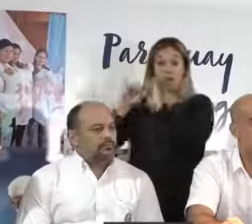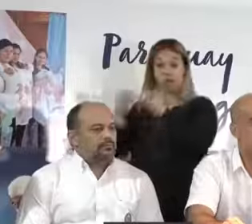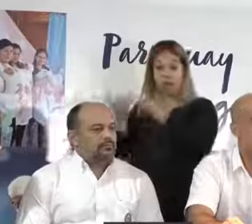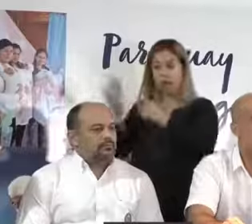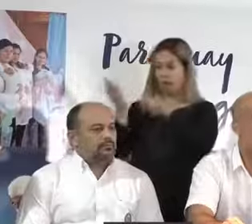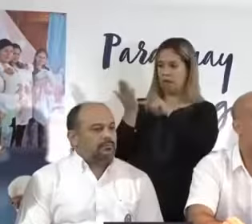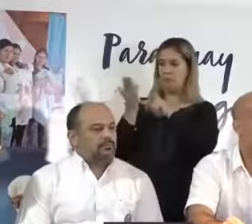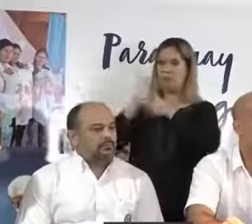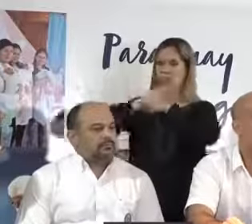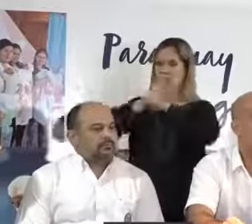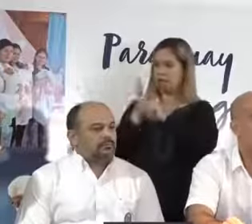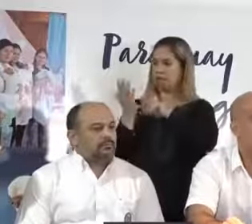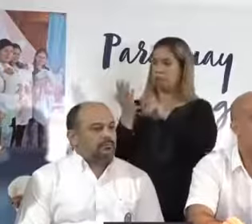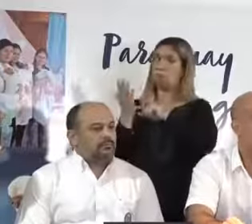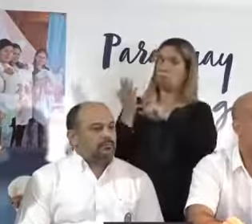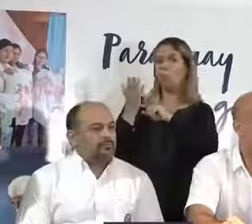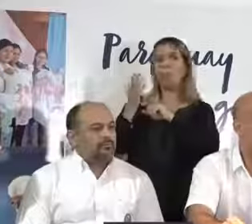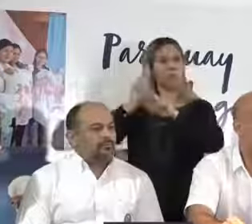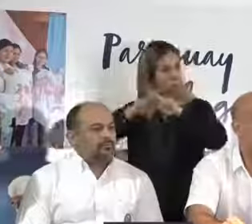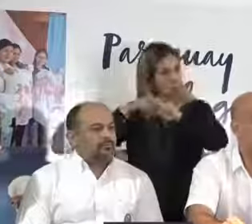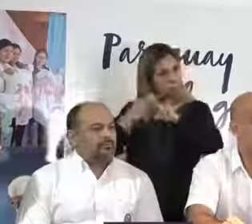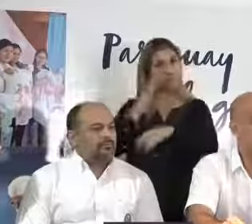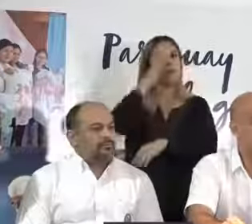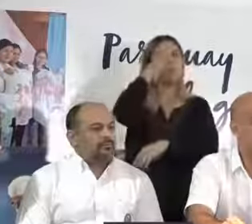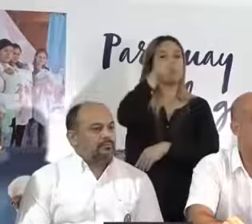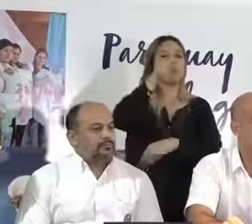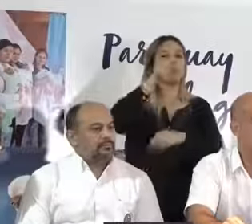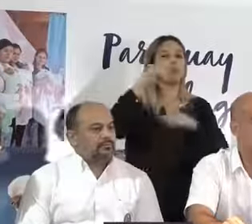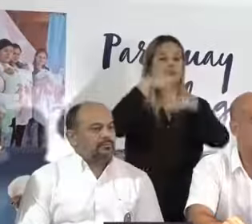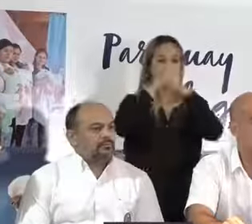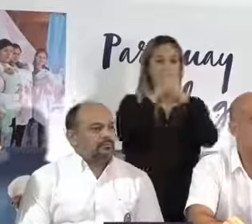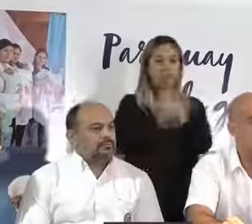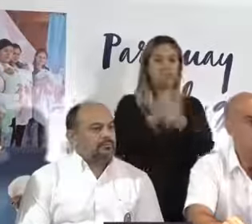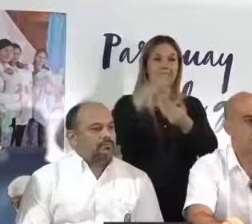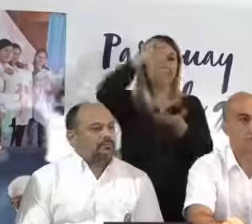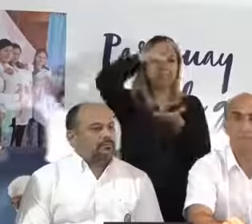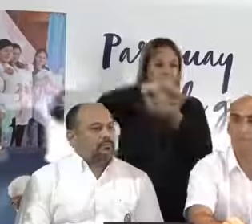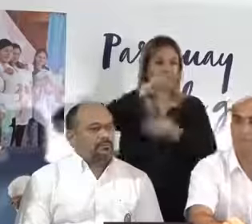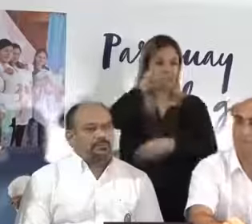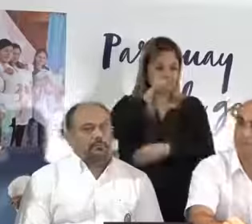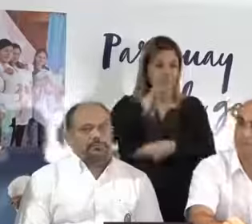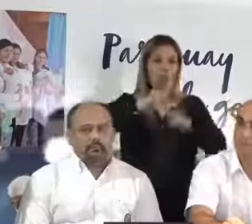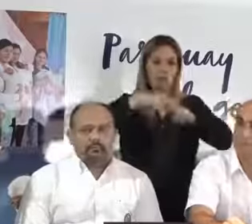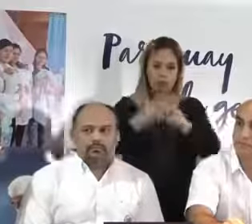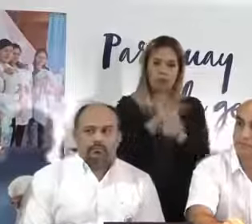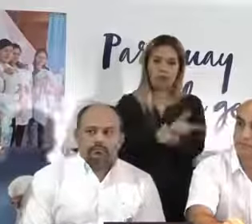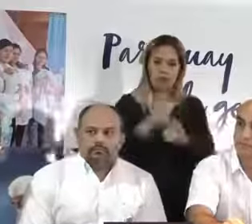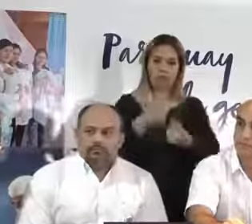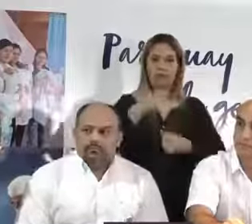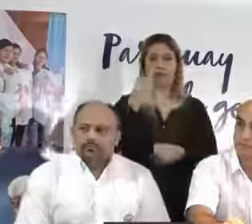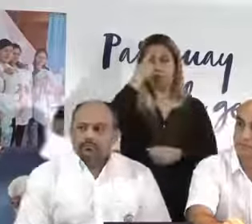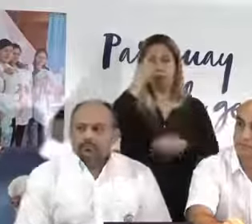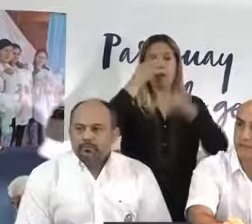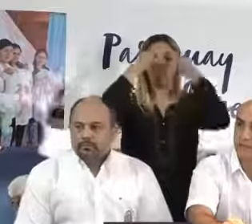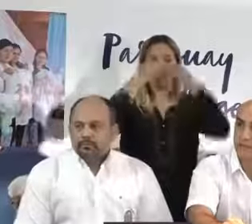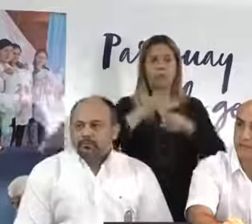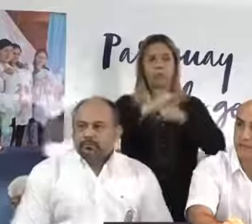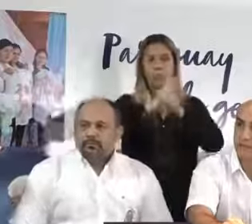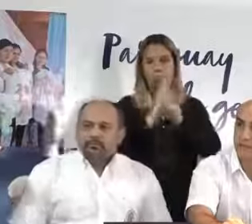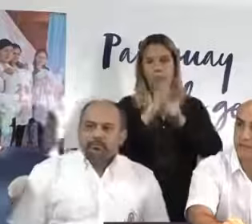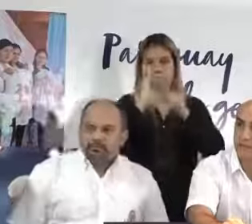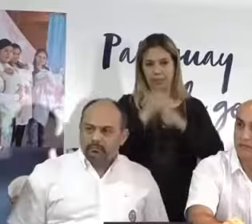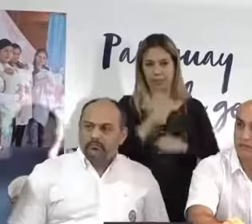momento, hasta que algún otro método sea validado por la Organización Mundial de la Salud. Ministro Solante, la consulta te habla de solamente hacer